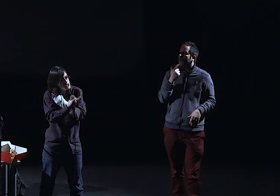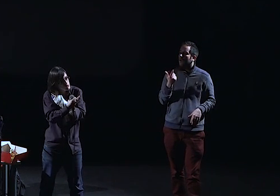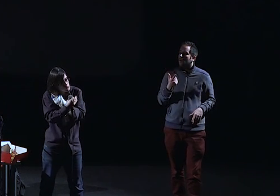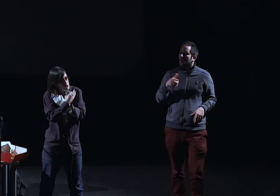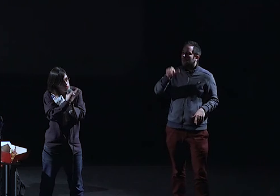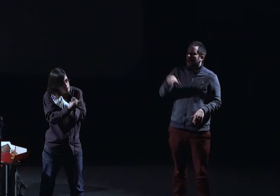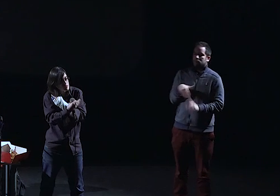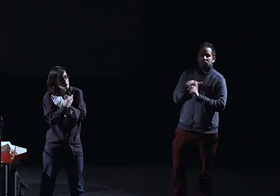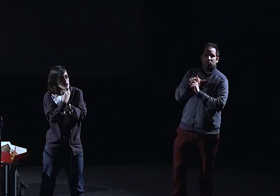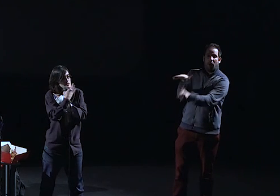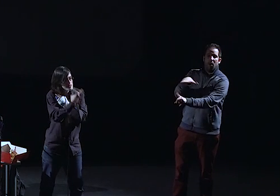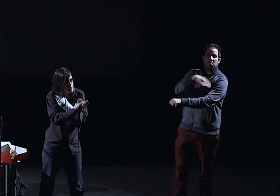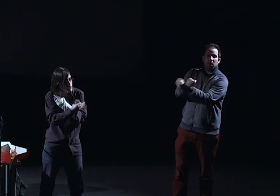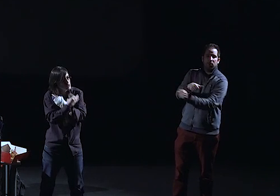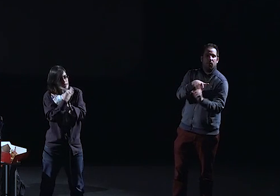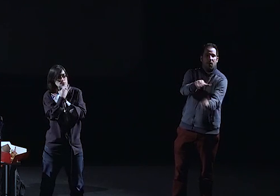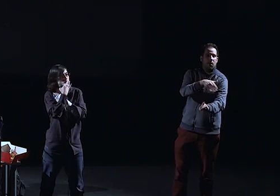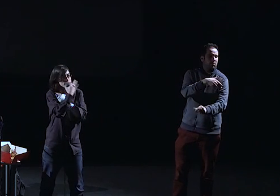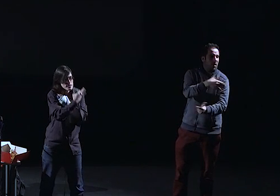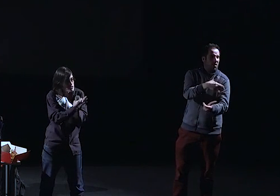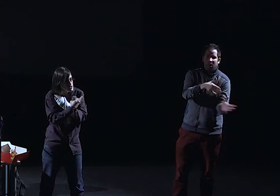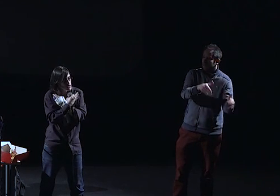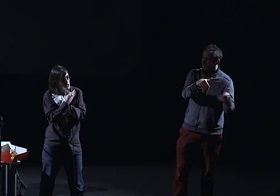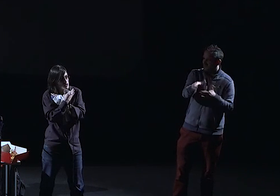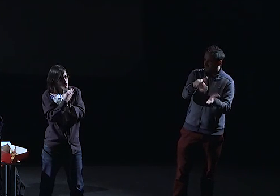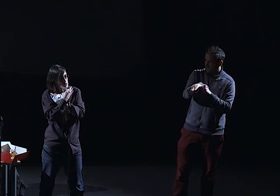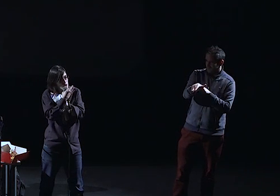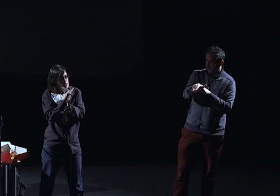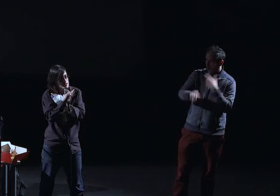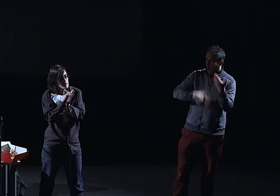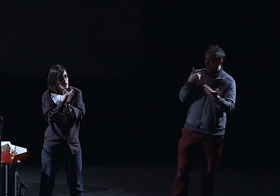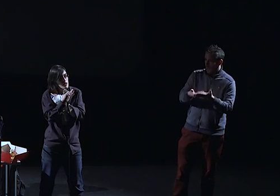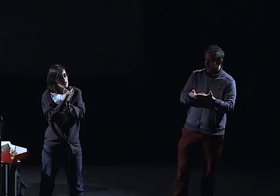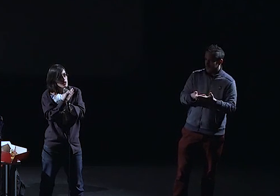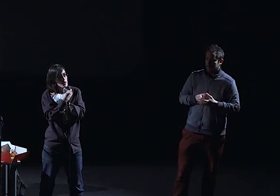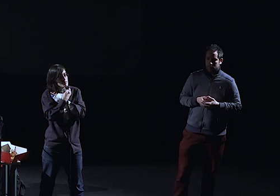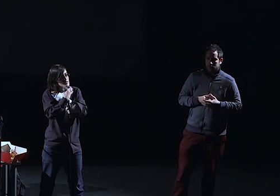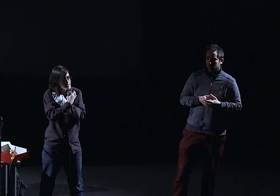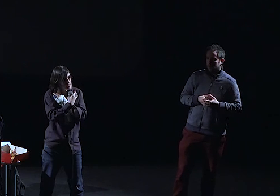au lieu de rejeter toujours dans les prisons, dans ces systèmes-là, où les mecs ils vont rester dans ces systèmes-là,